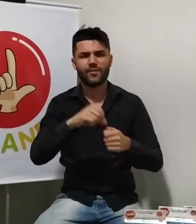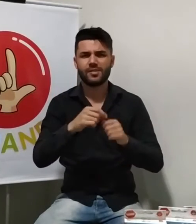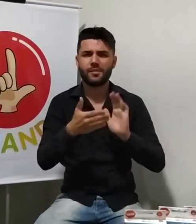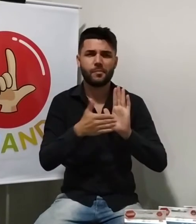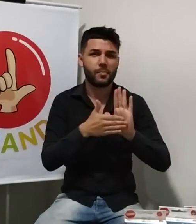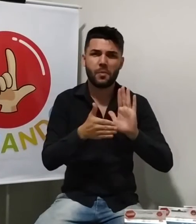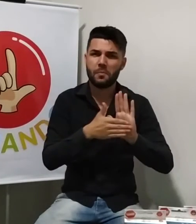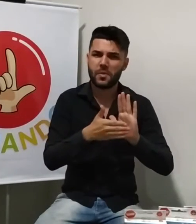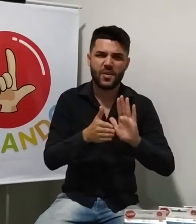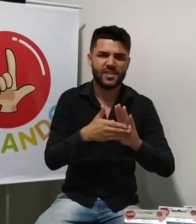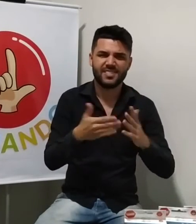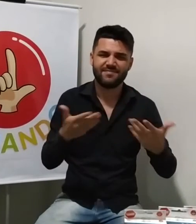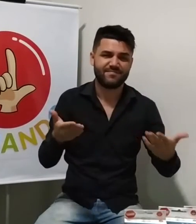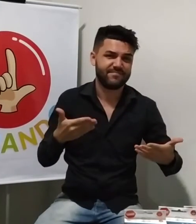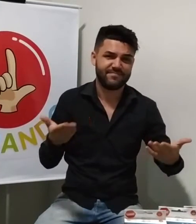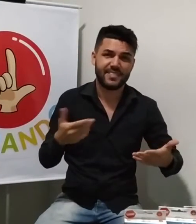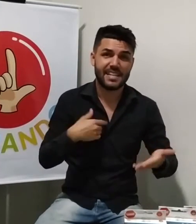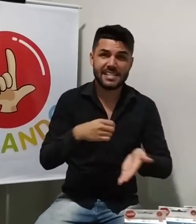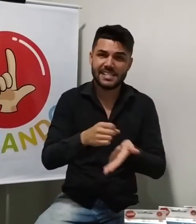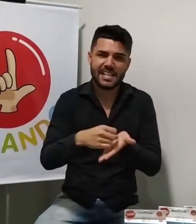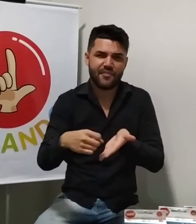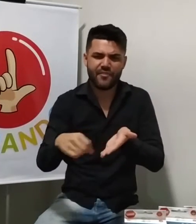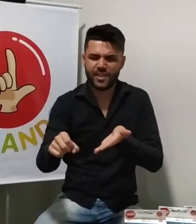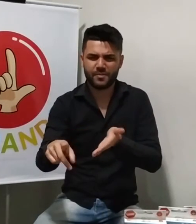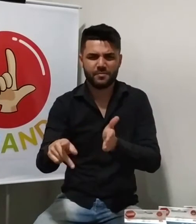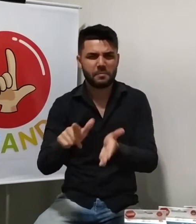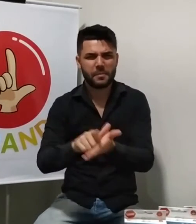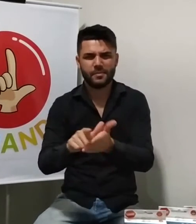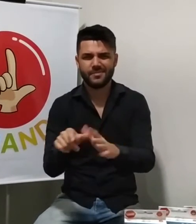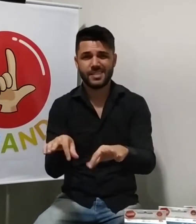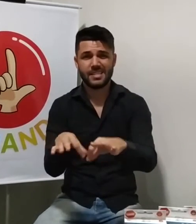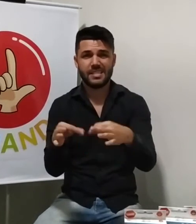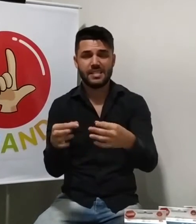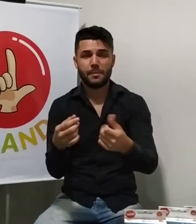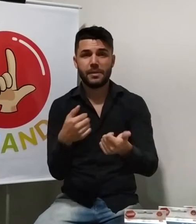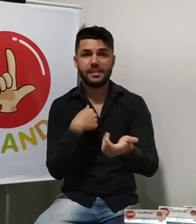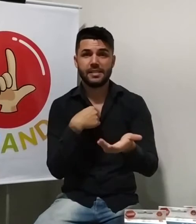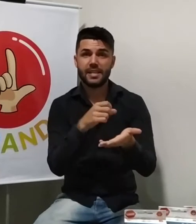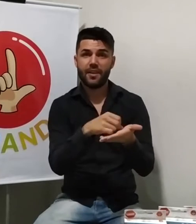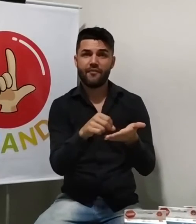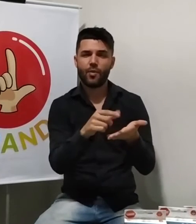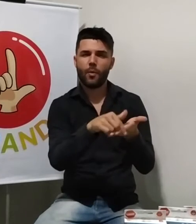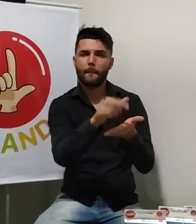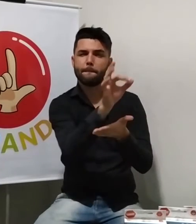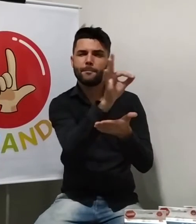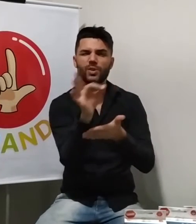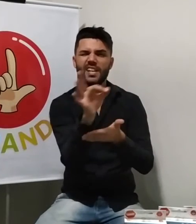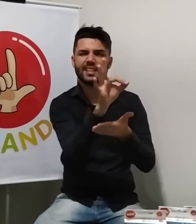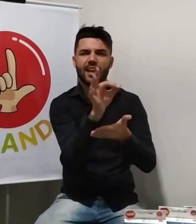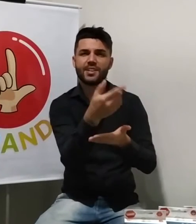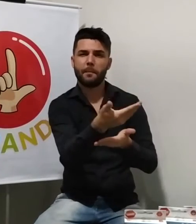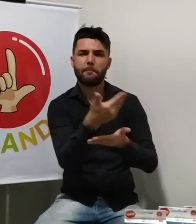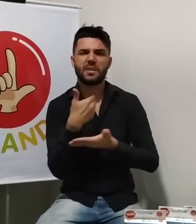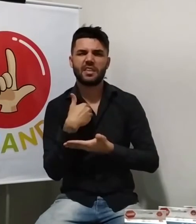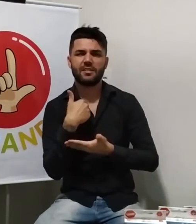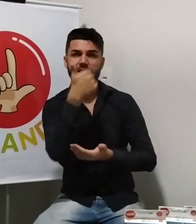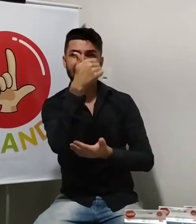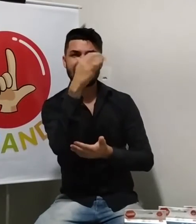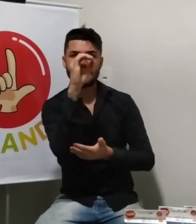esse dinheiro vai acabar muito rápido se eu estiver num lugar onde o custo é muito alto. Eu falei, no Rio e São Paulo esse dinheiro vai acabar com escritório e tal, é muito caro. Vou